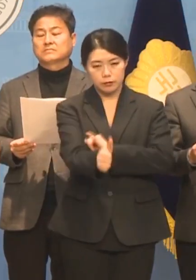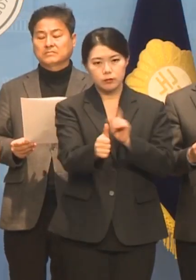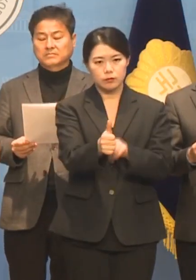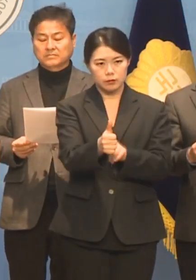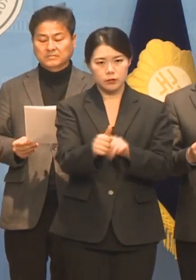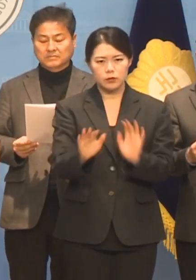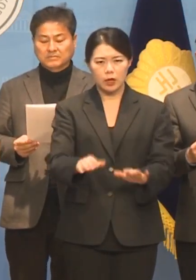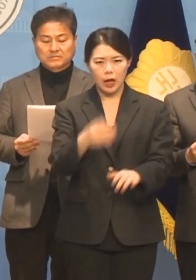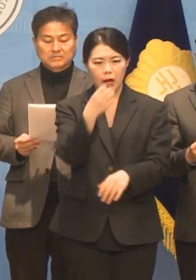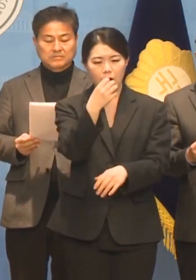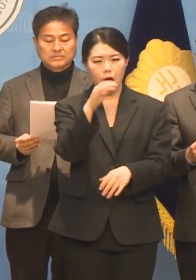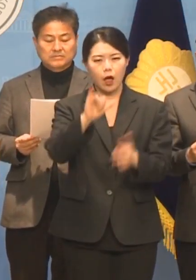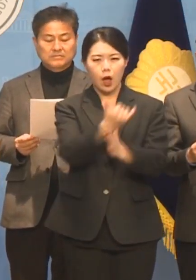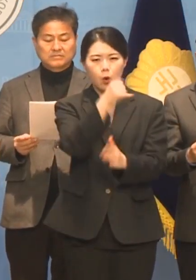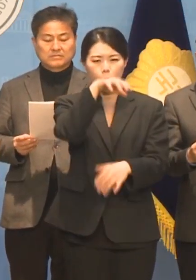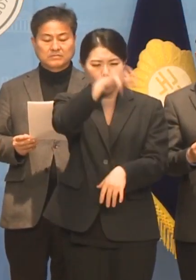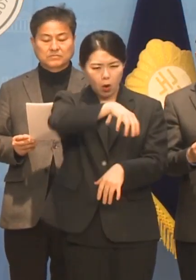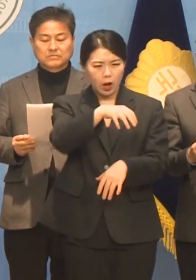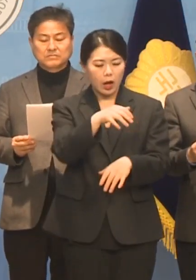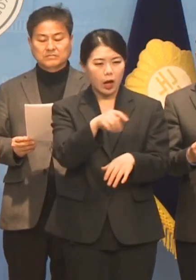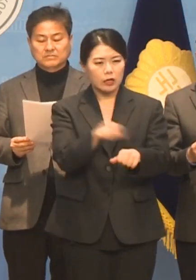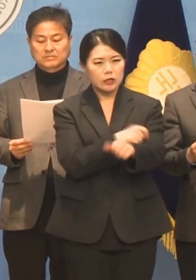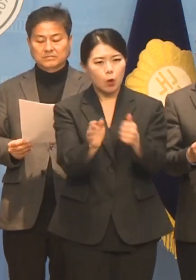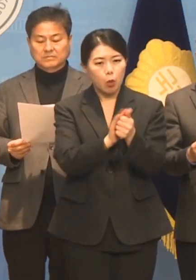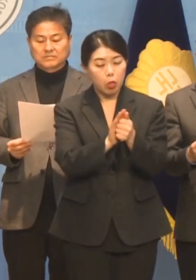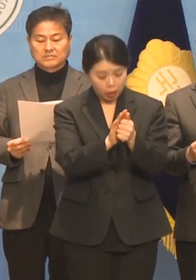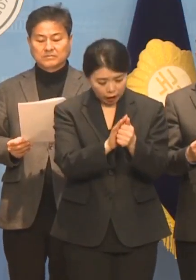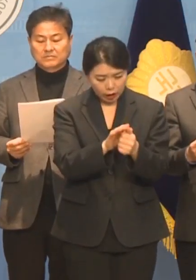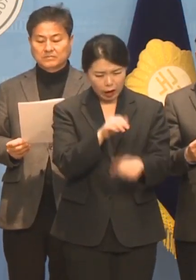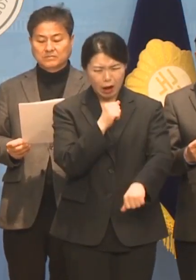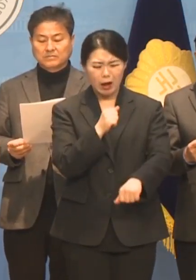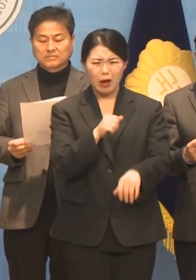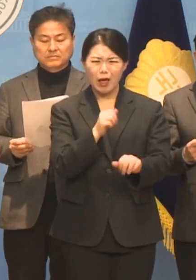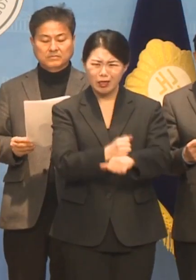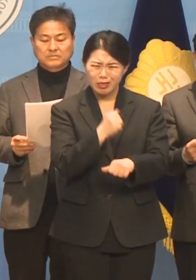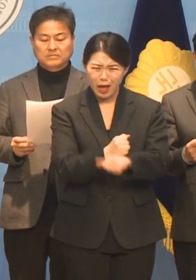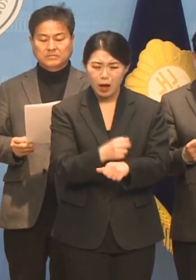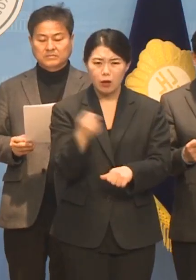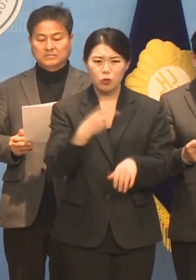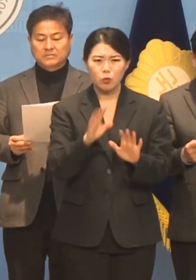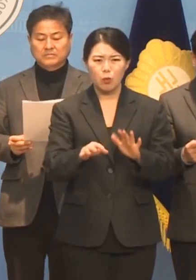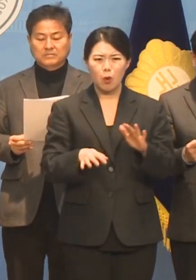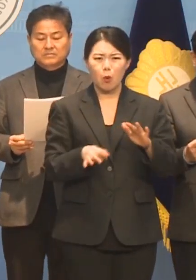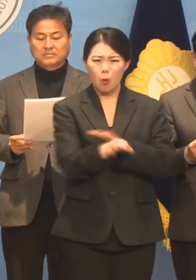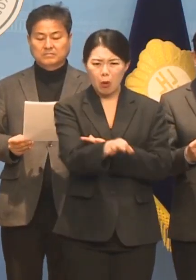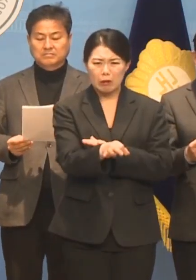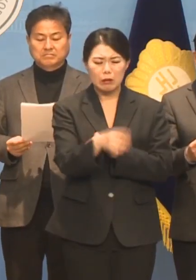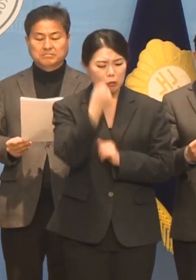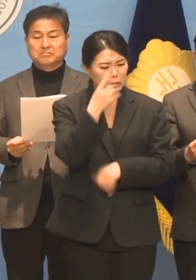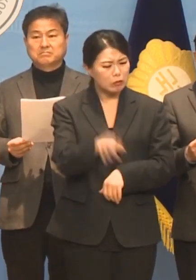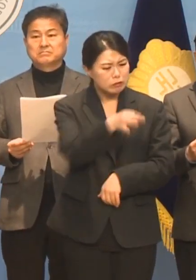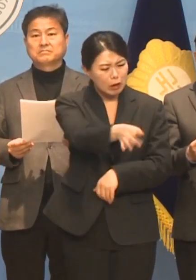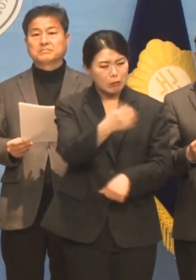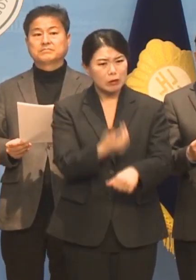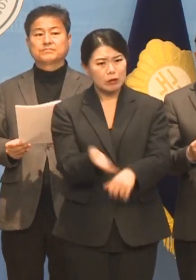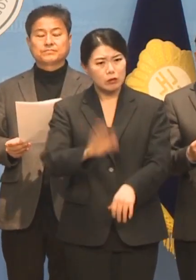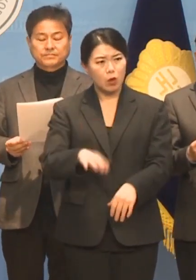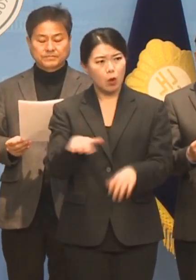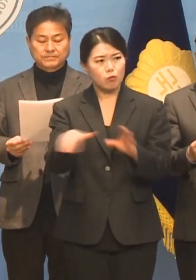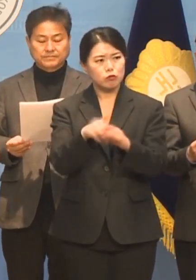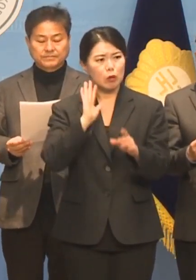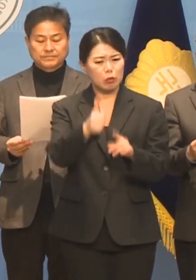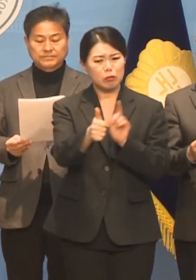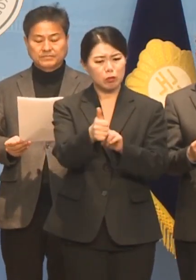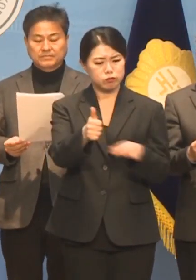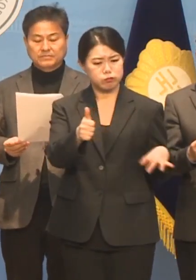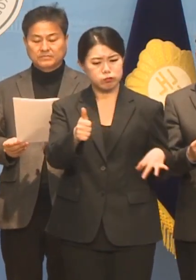스타jet에 항공에 취업한 후 그가 받은 월급이 문재인 전 대통령에 대한 뇌물이라는 망상에 가까운